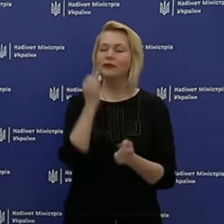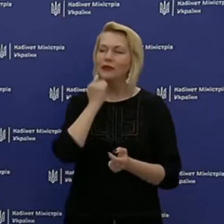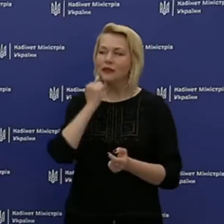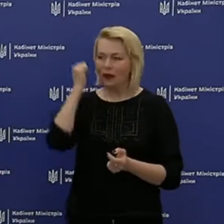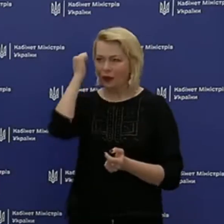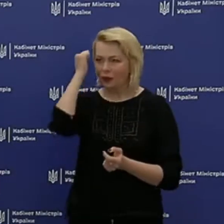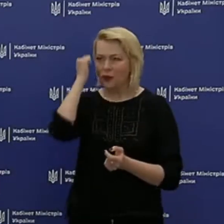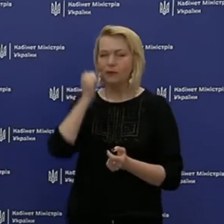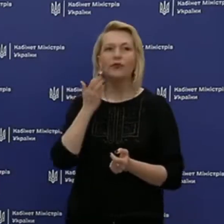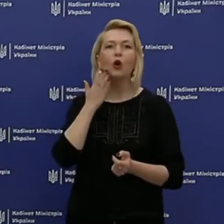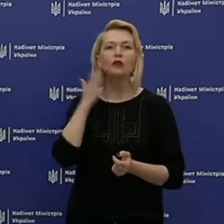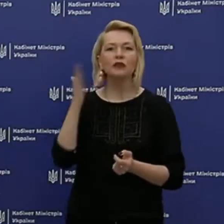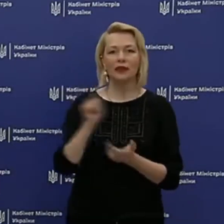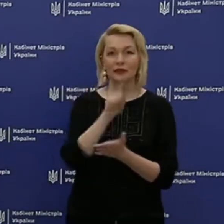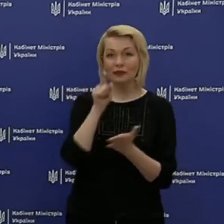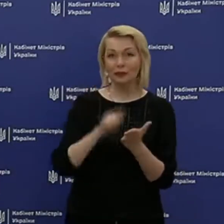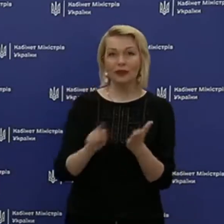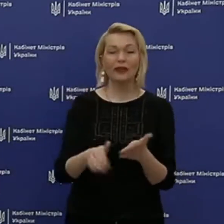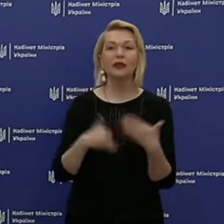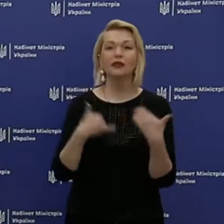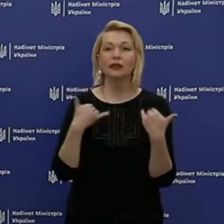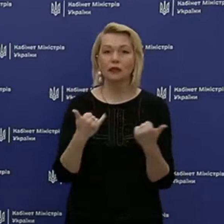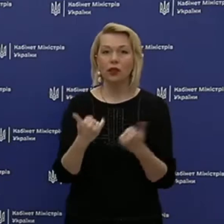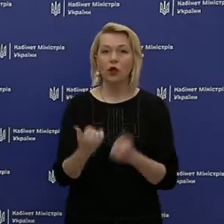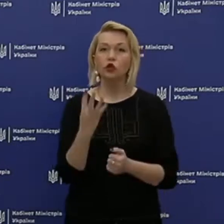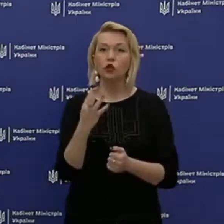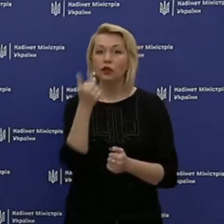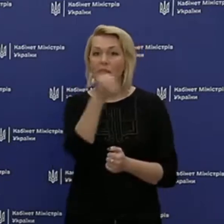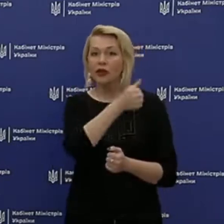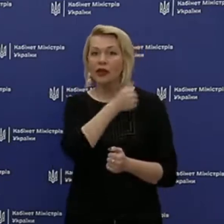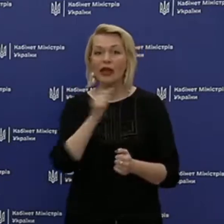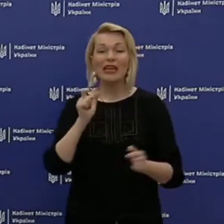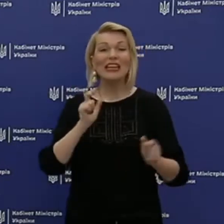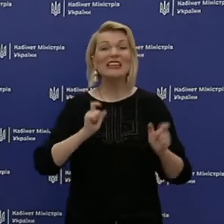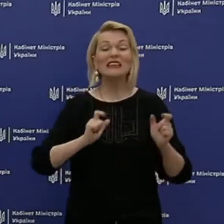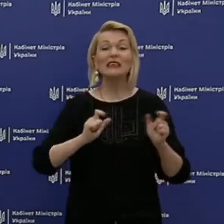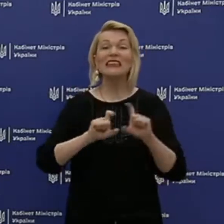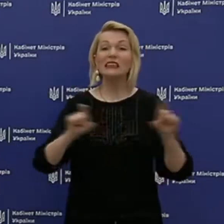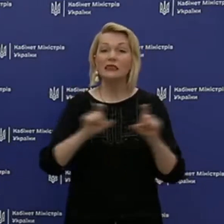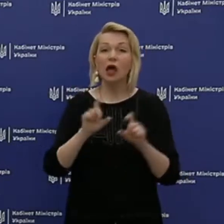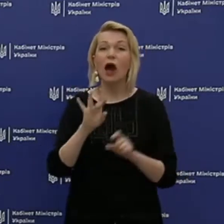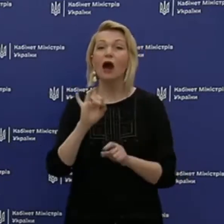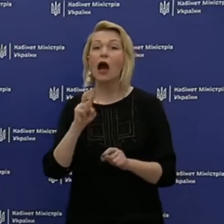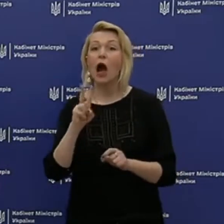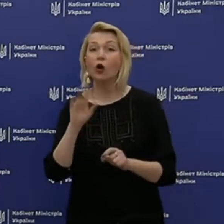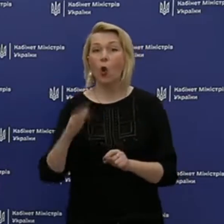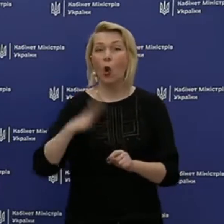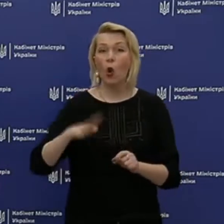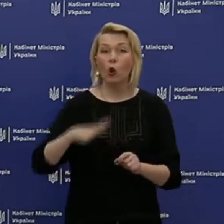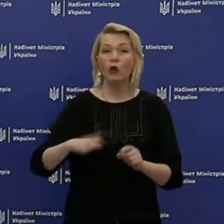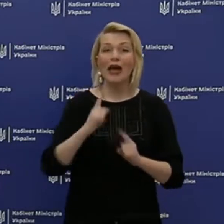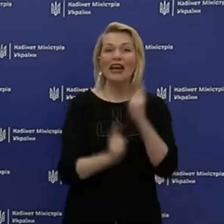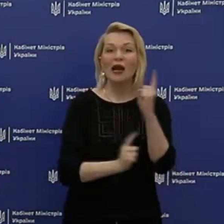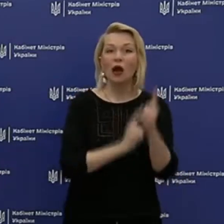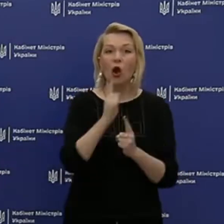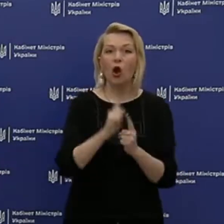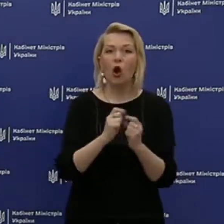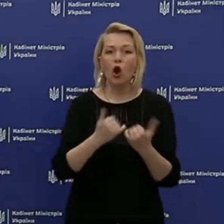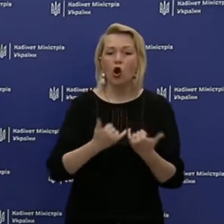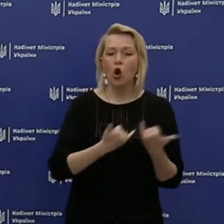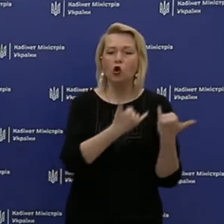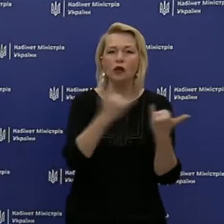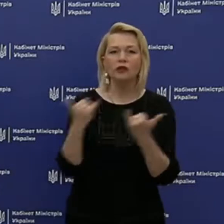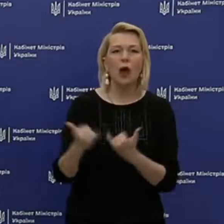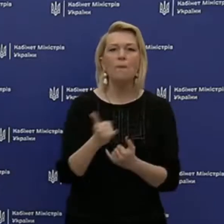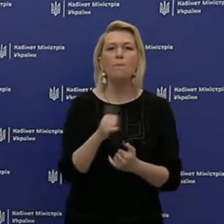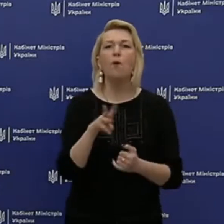Дякуємо. І останнє запитання на сьогодні. 4 роки в інституті раку очікують на реконструкцію та оснащення